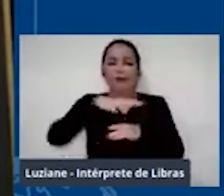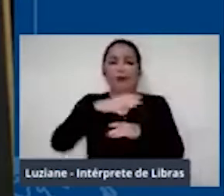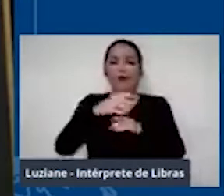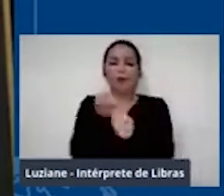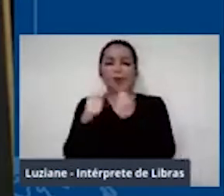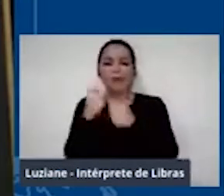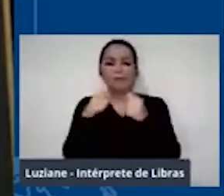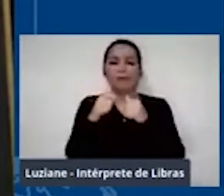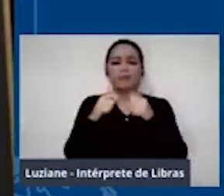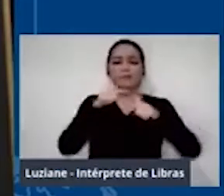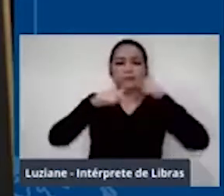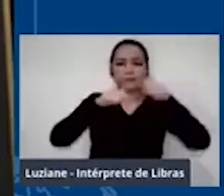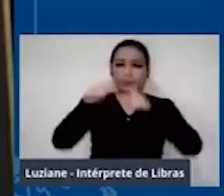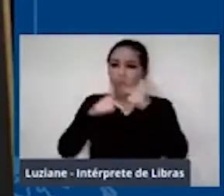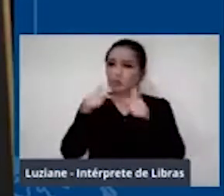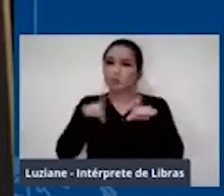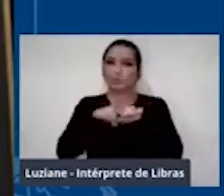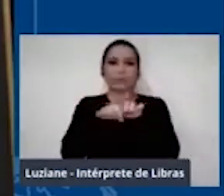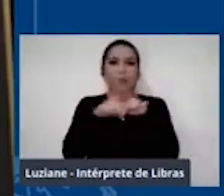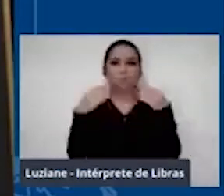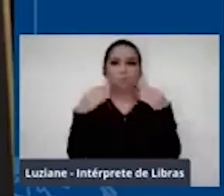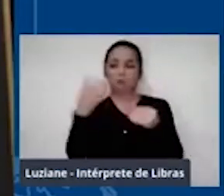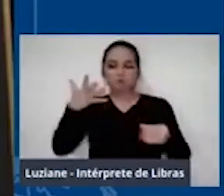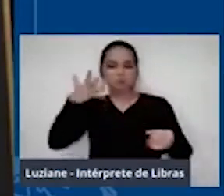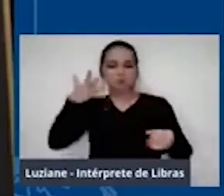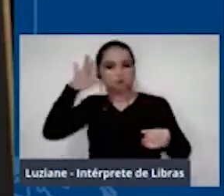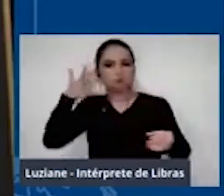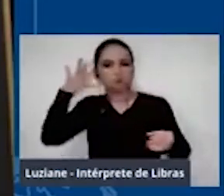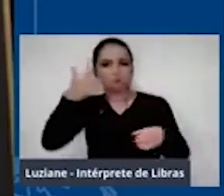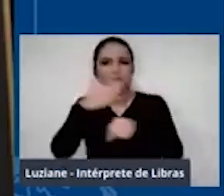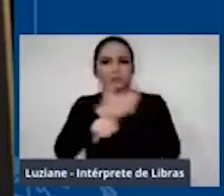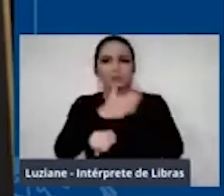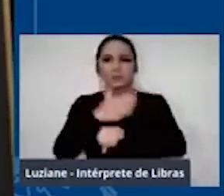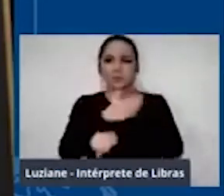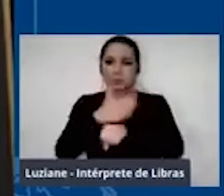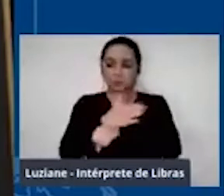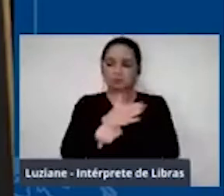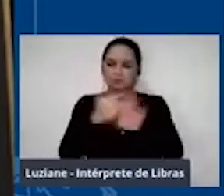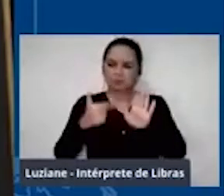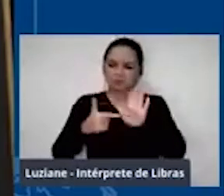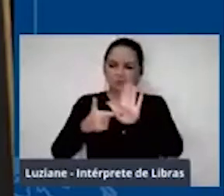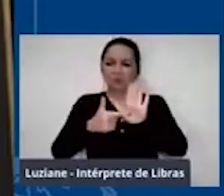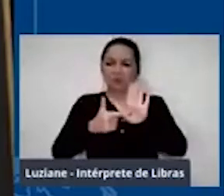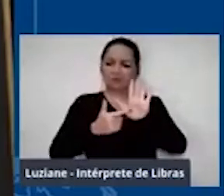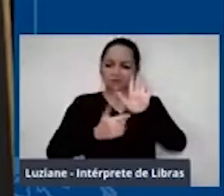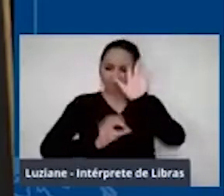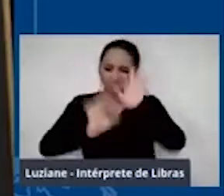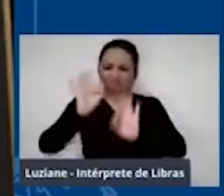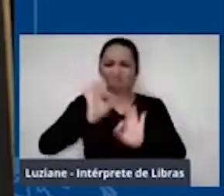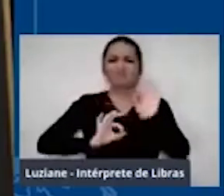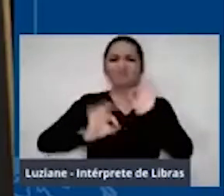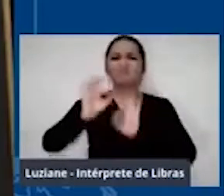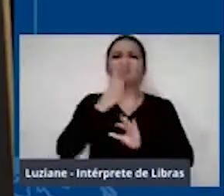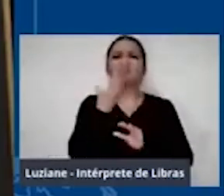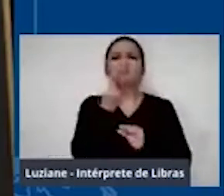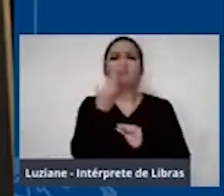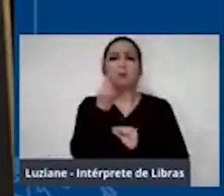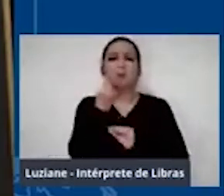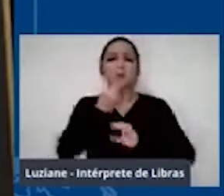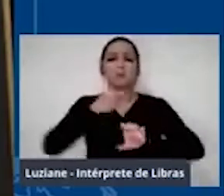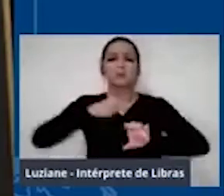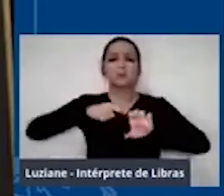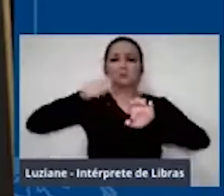com os grandes eventos que participa, revelando aí um preparo muito grande dos nossos empreendedores. Não se fala nem